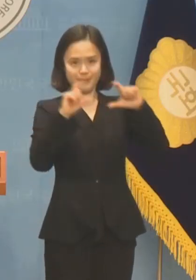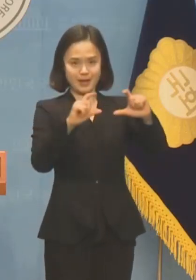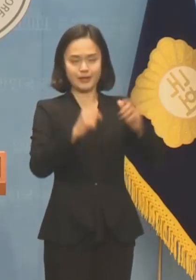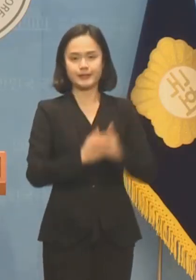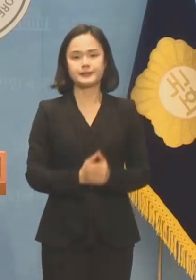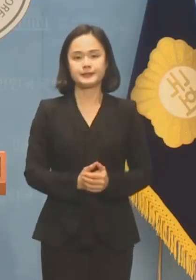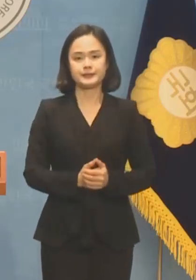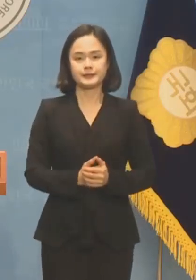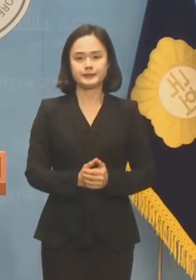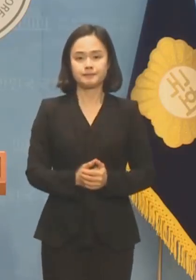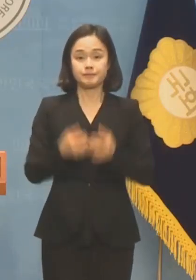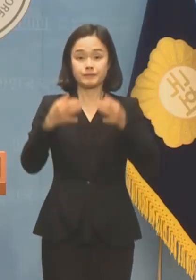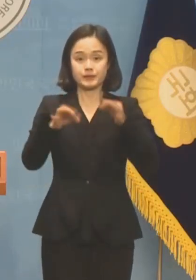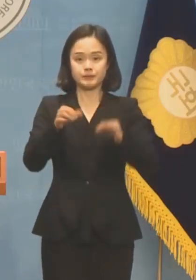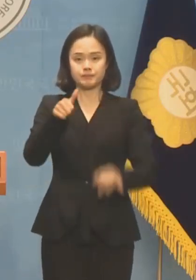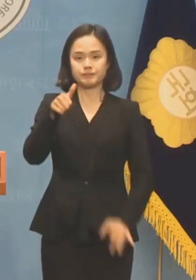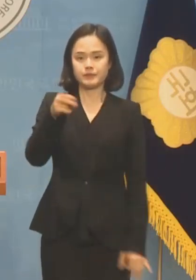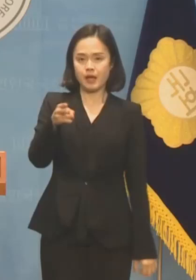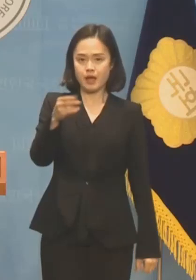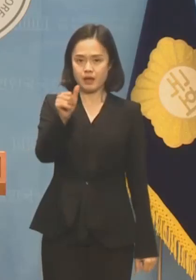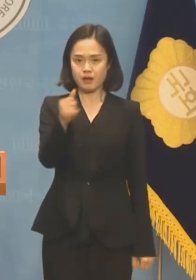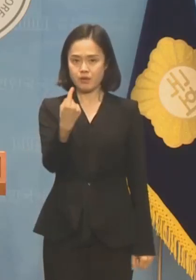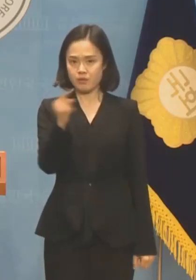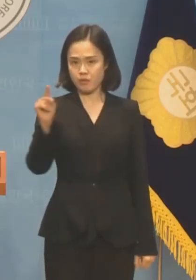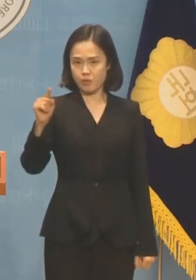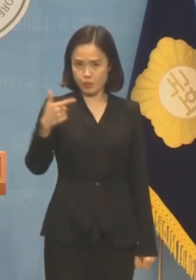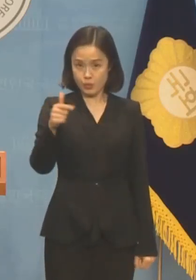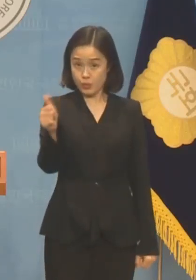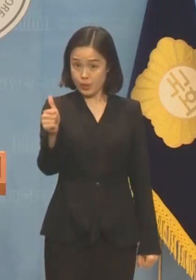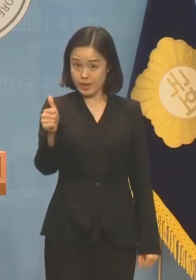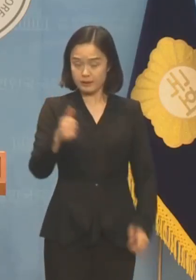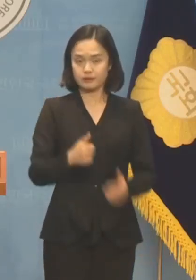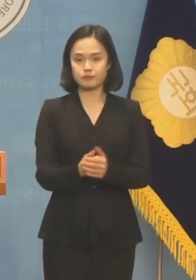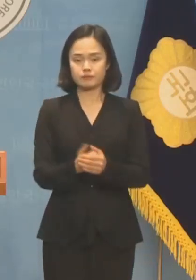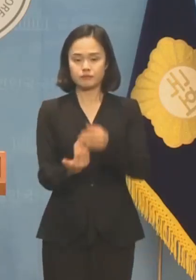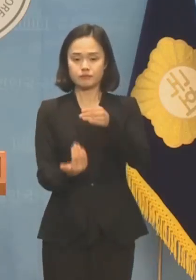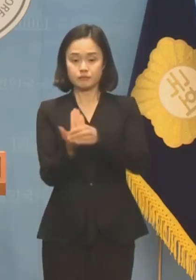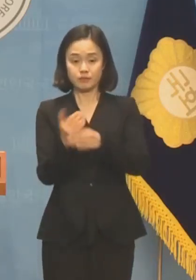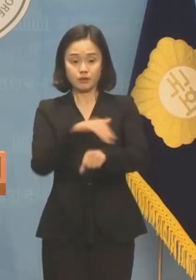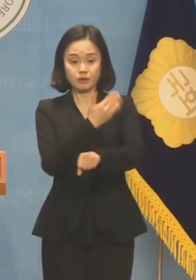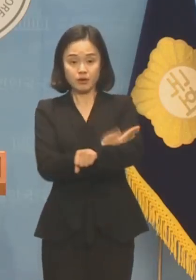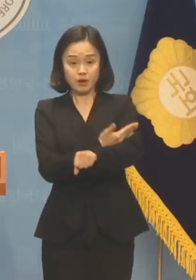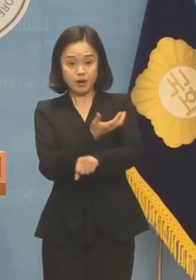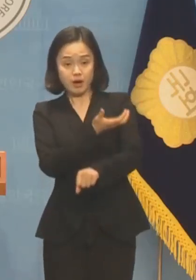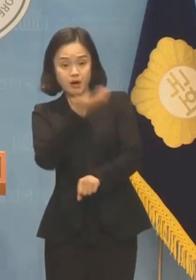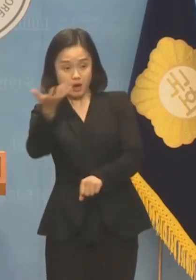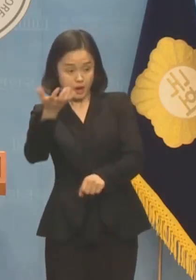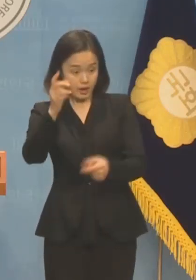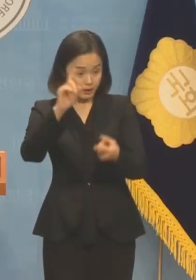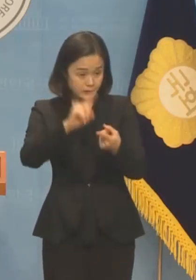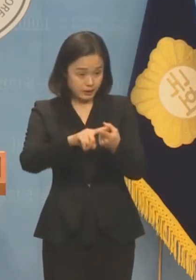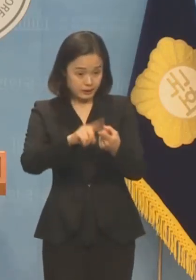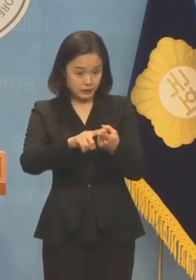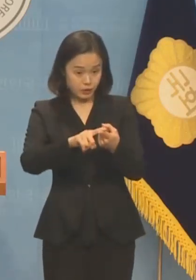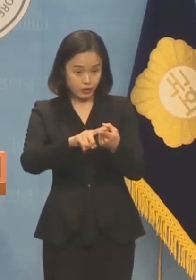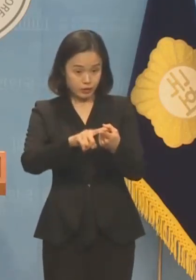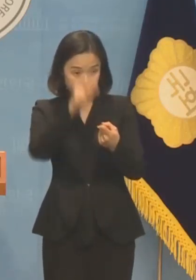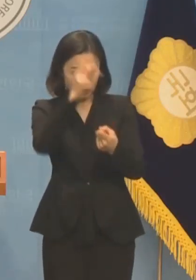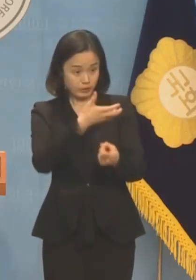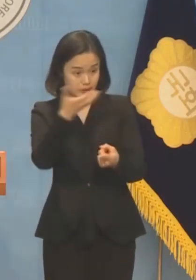사령관이 이첩 보류를 명확히 지시하지 않았으며 해병대